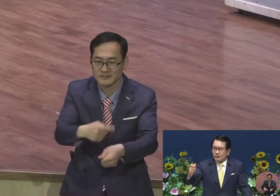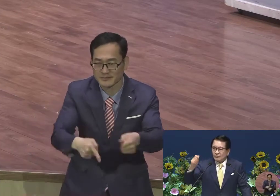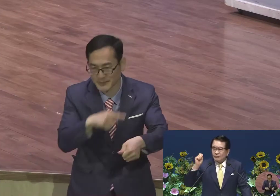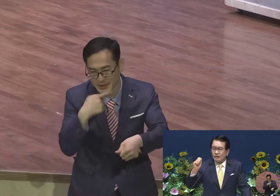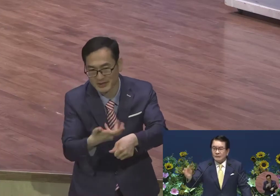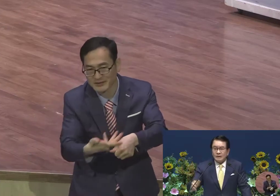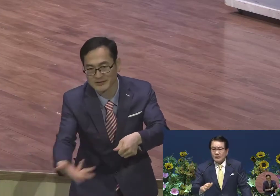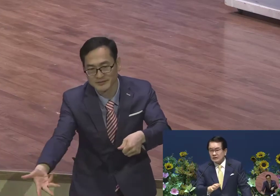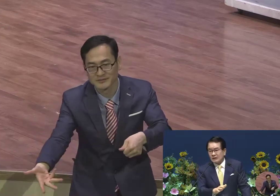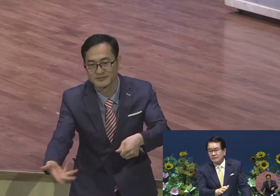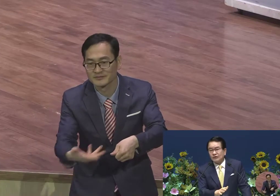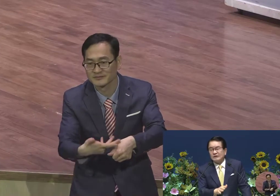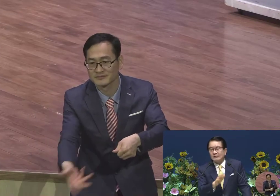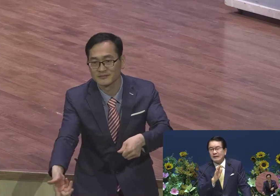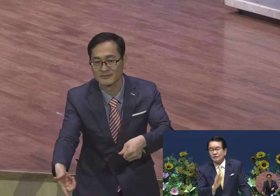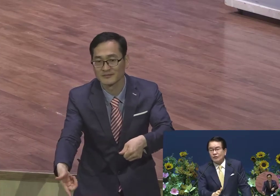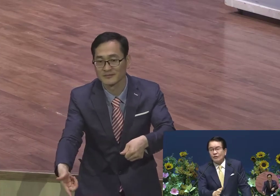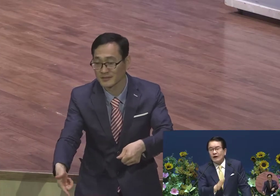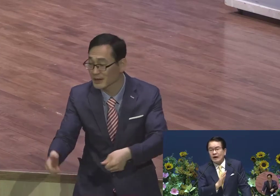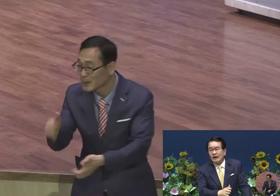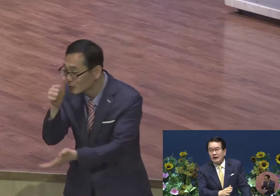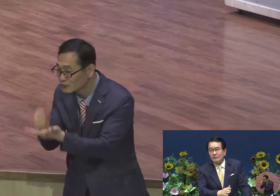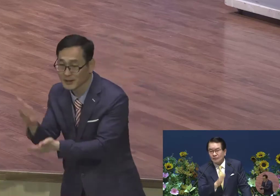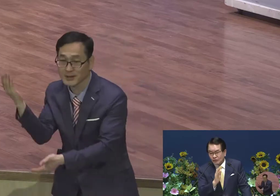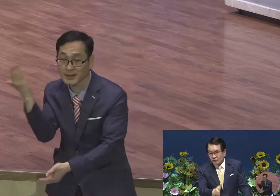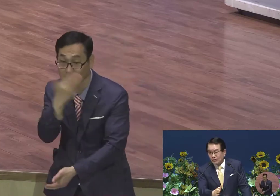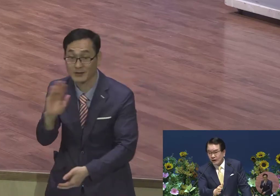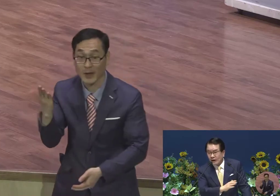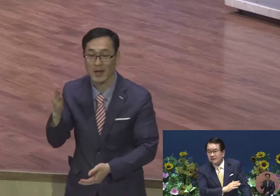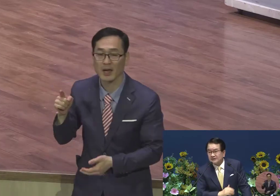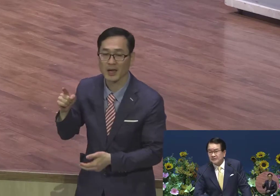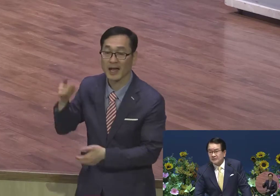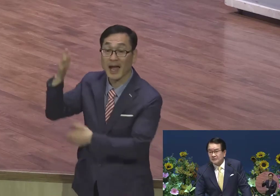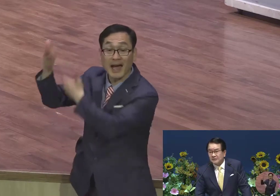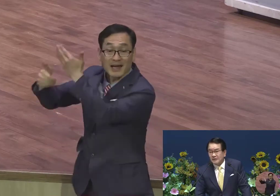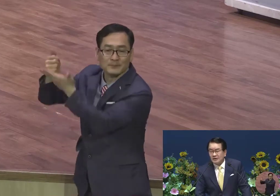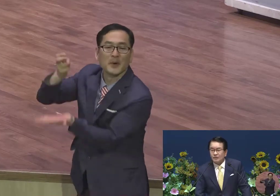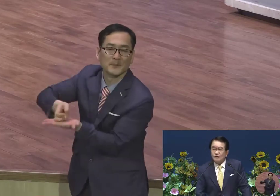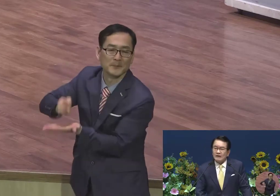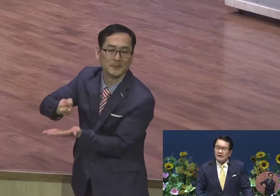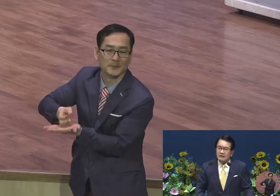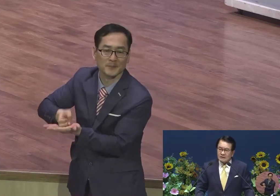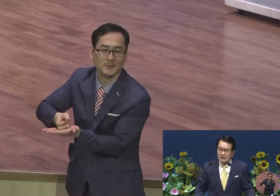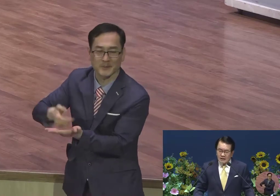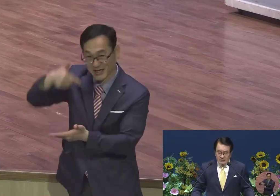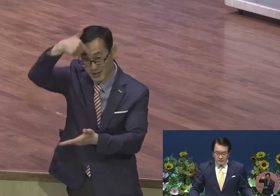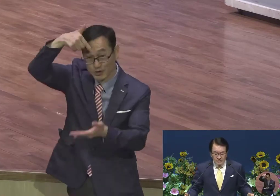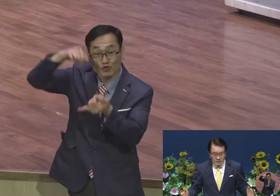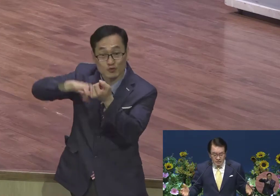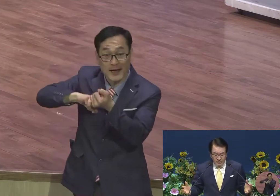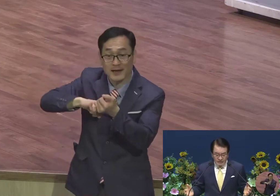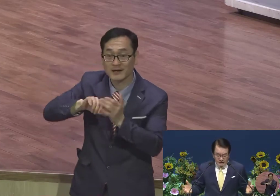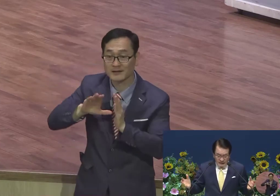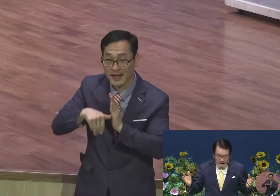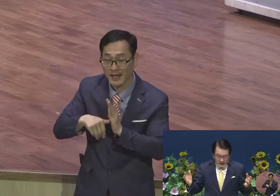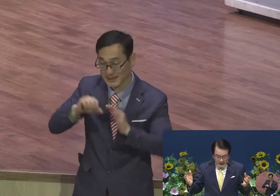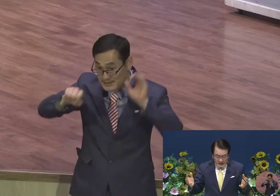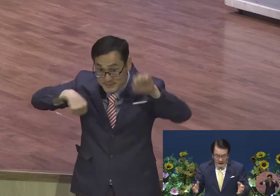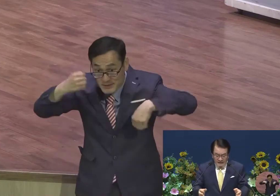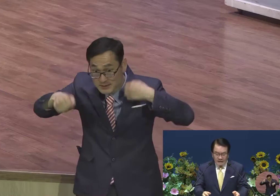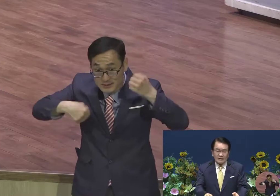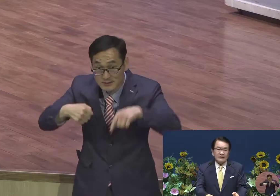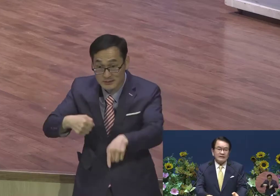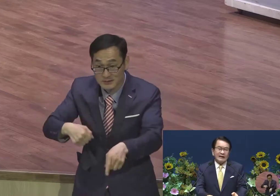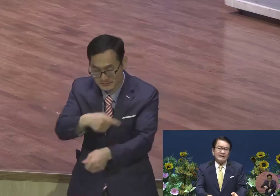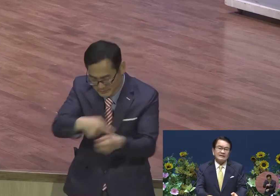지성소에 뿌리면 그 사람 죄사함을 받도록 하나님이 모세통에 했어요 그래서 구약대는 짐승을 통해서 다